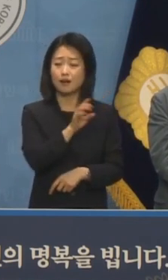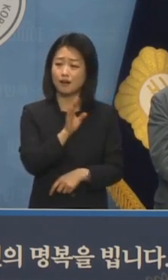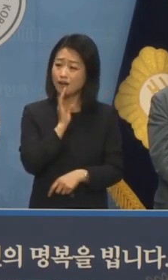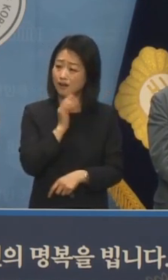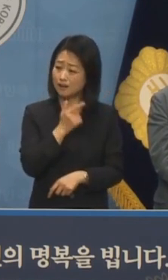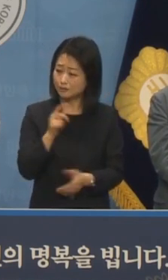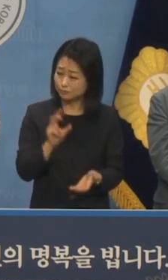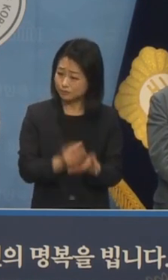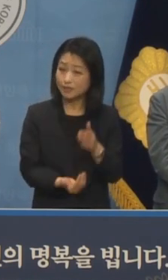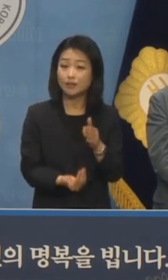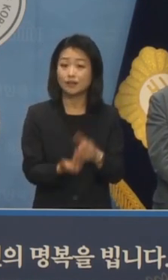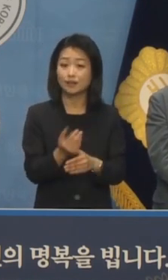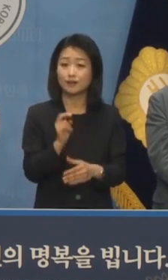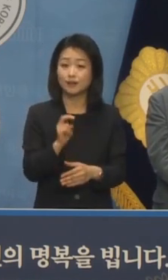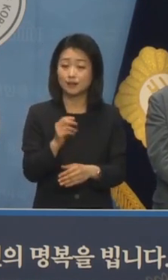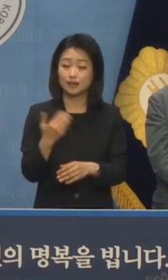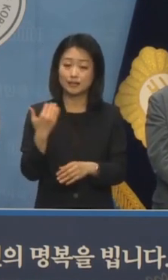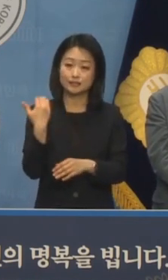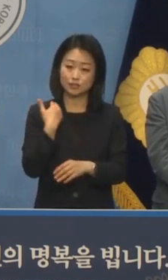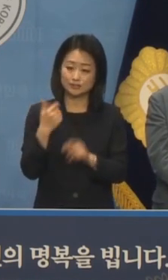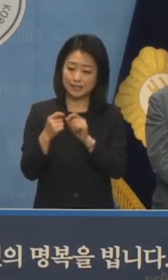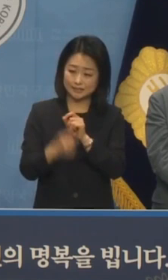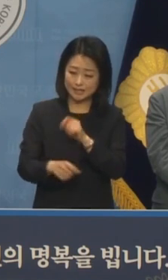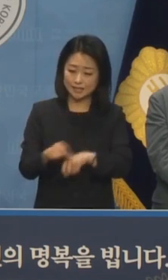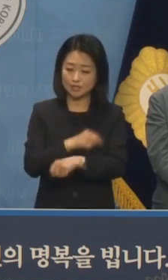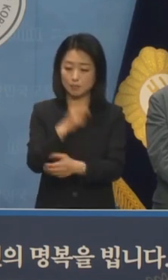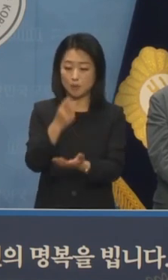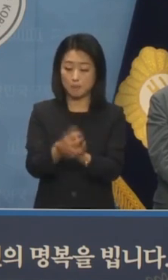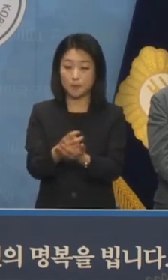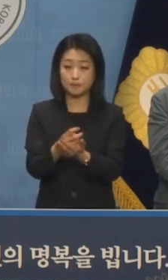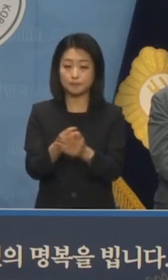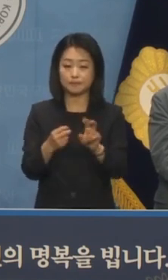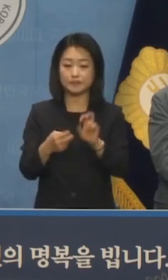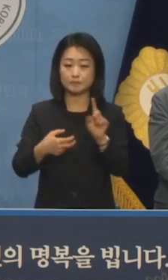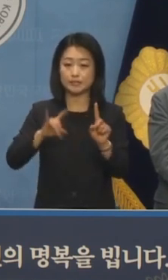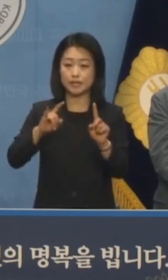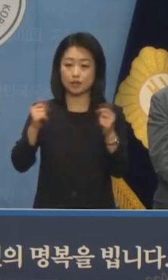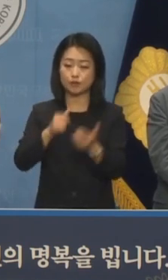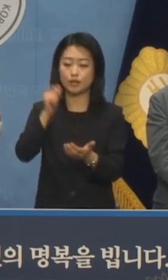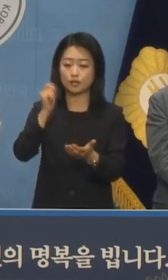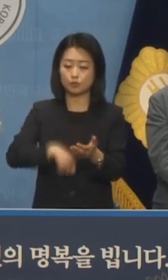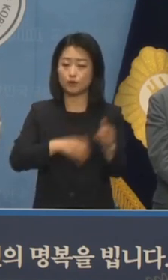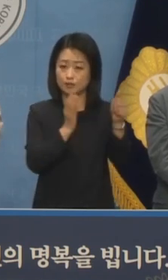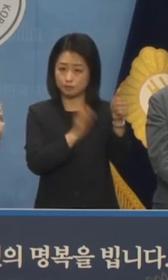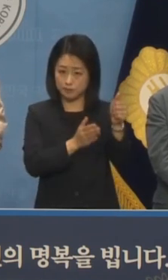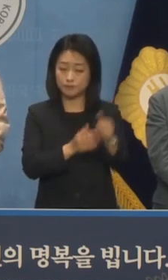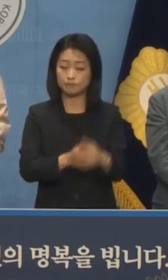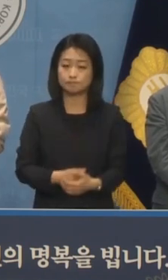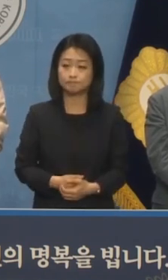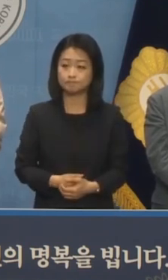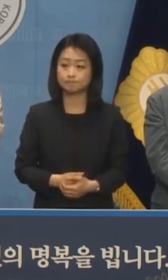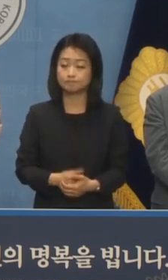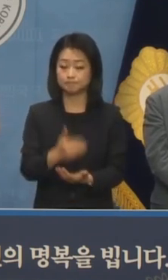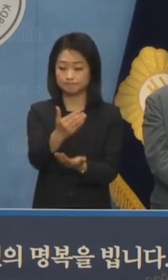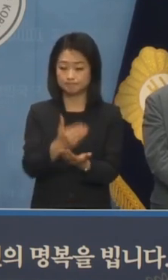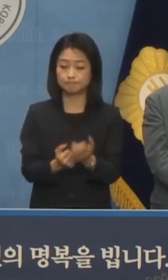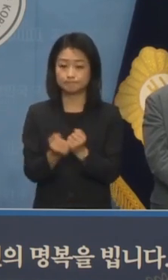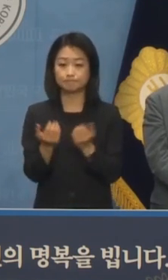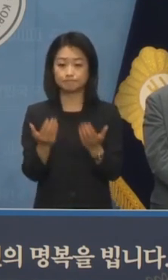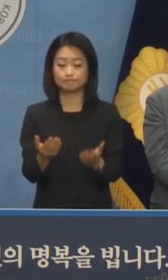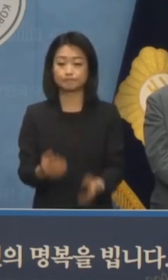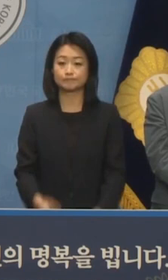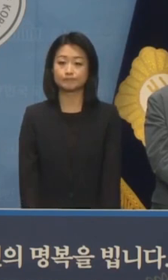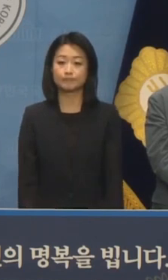문제가 아닐까 싶습니다. 전세사기 특별법 개정안 반드시 21대 국회에서 통과시켜야 됩니다. 기자회견문 낭독하겠습니다.